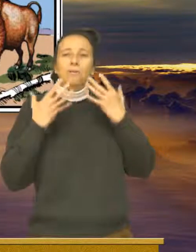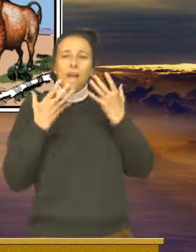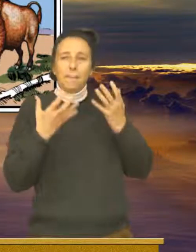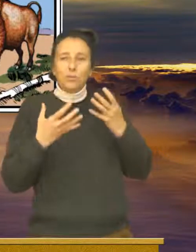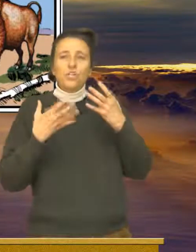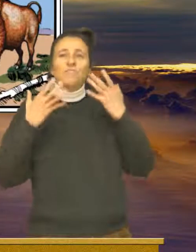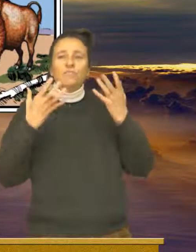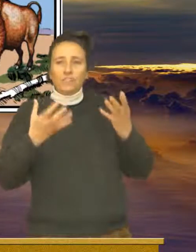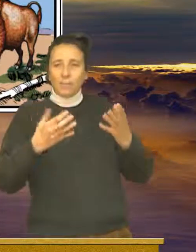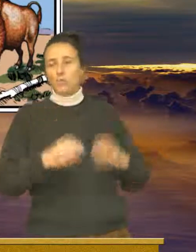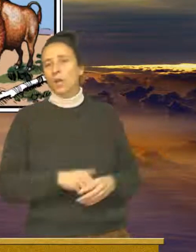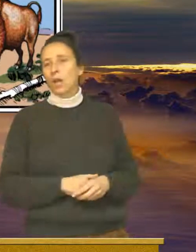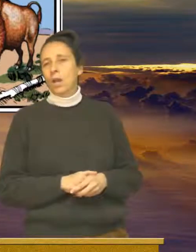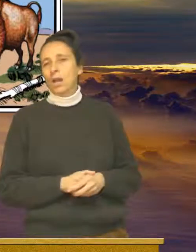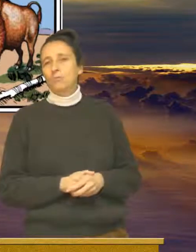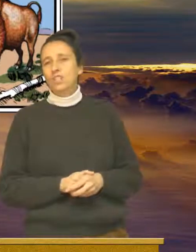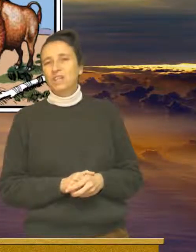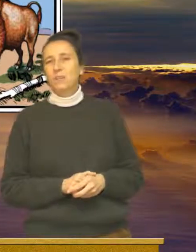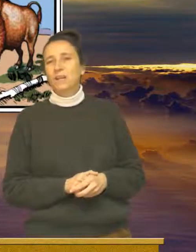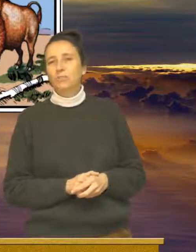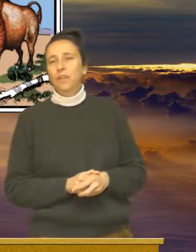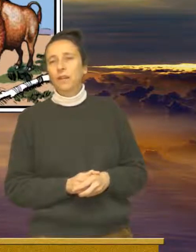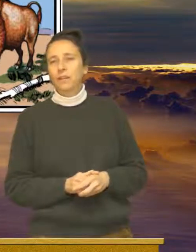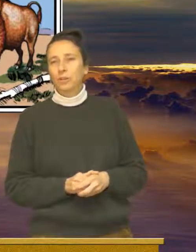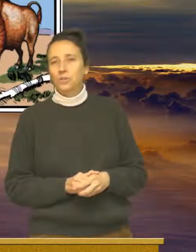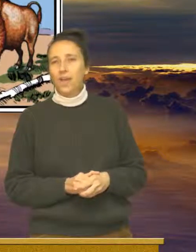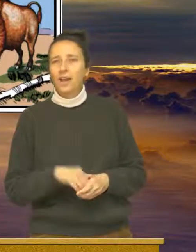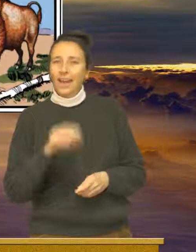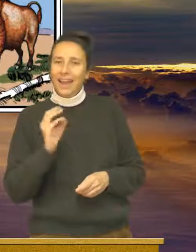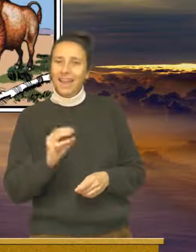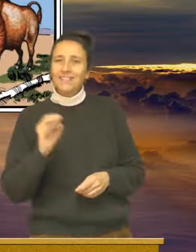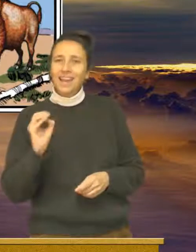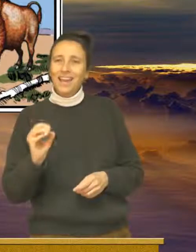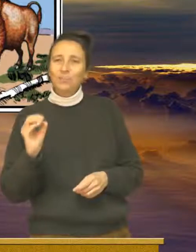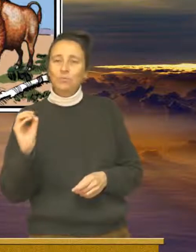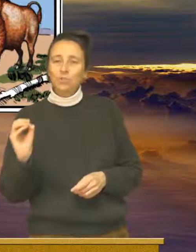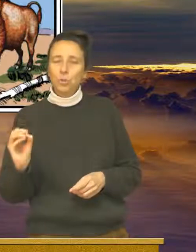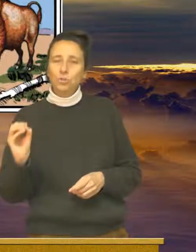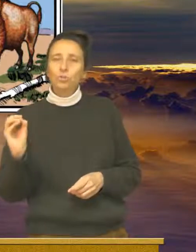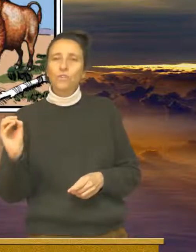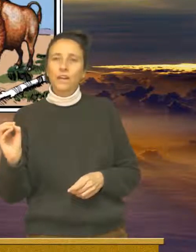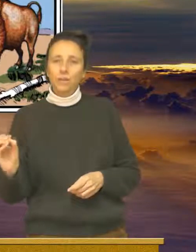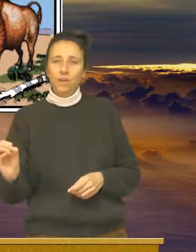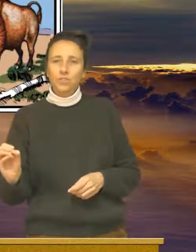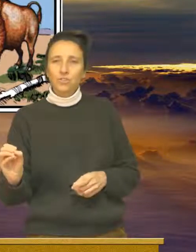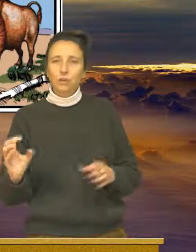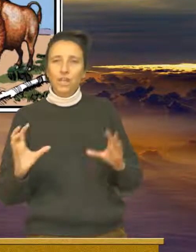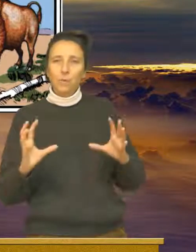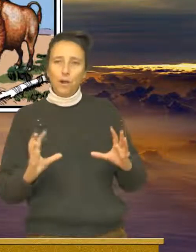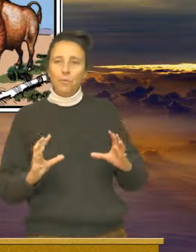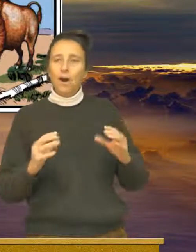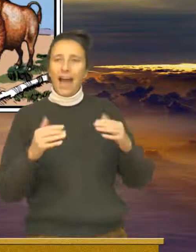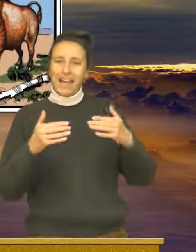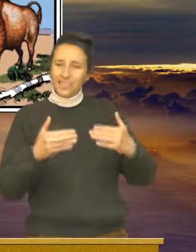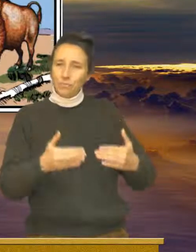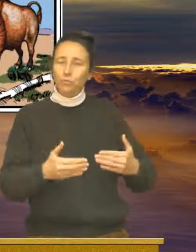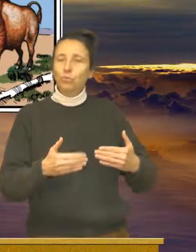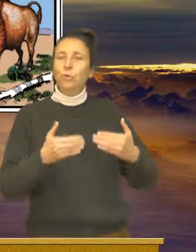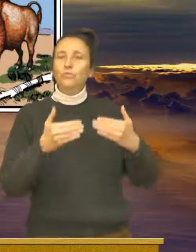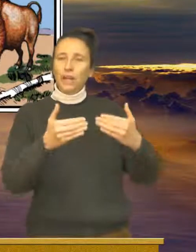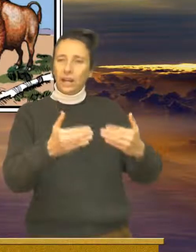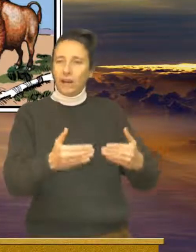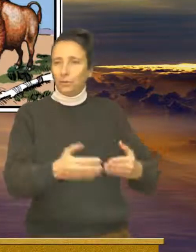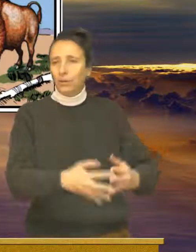nos desarrollamos y avanzamos en nuestra experiencia religiosa? Ese es nuestro punto de reflexión, de acuerdo a